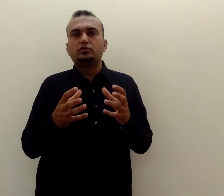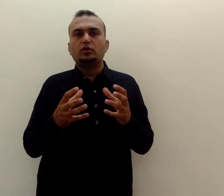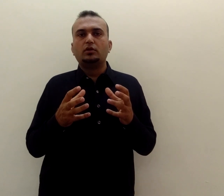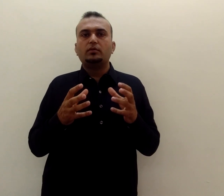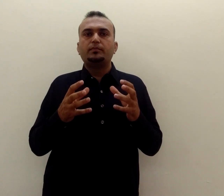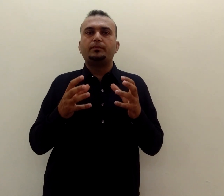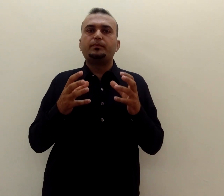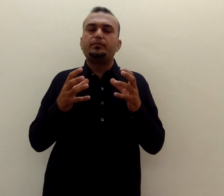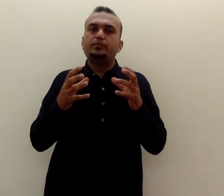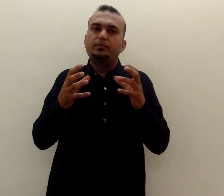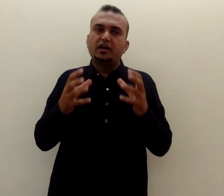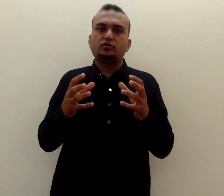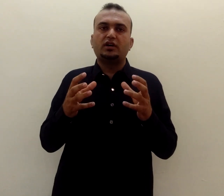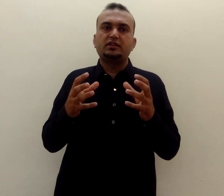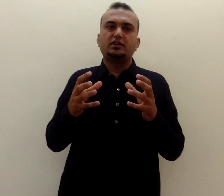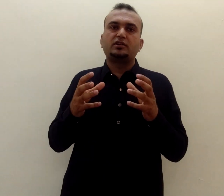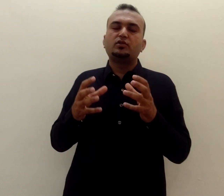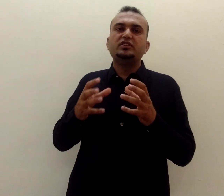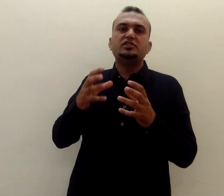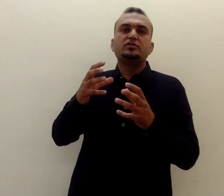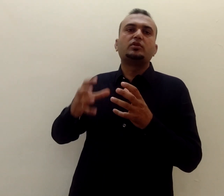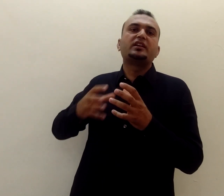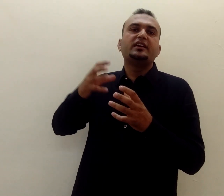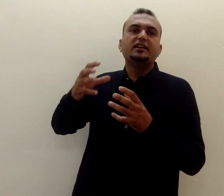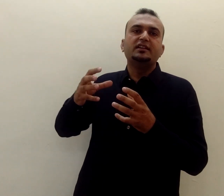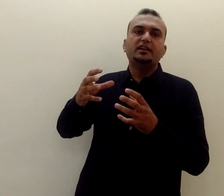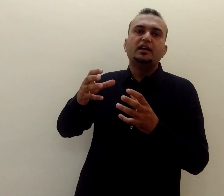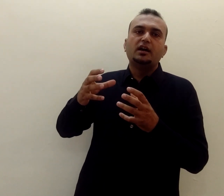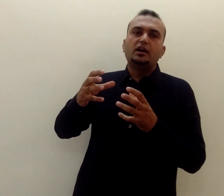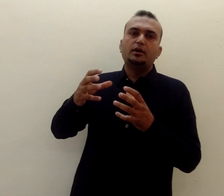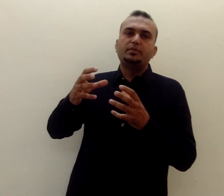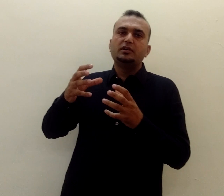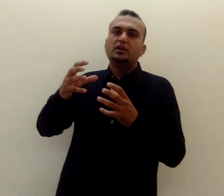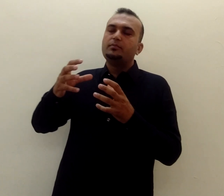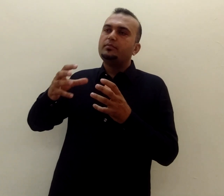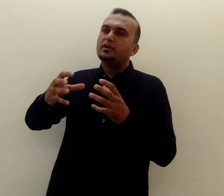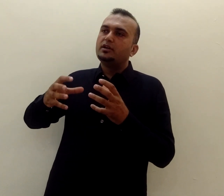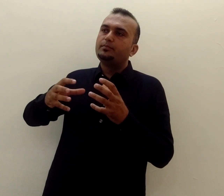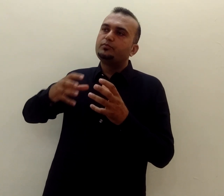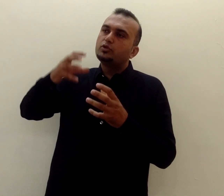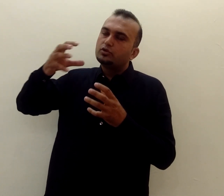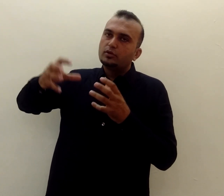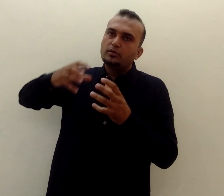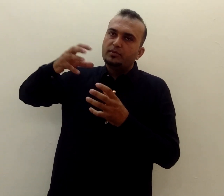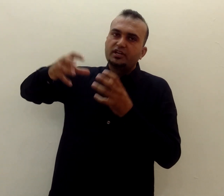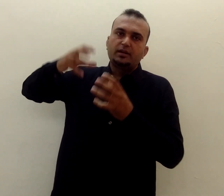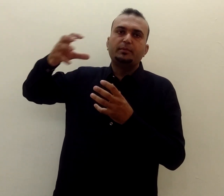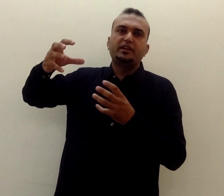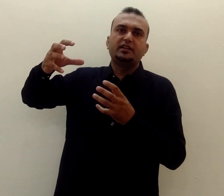तो बाज़ औक़ात किसी चीज़ को करने के लिए आप सोचो विचार में पड़े रहते